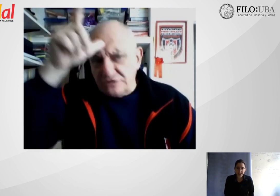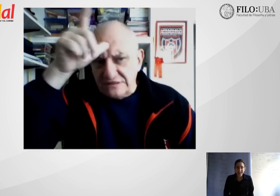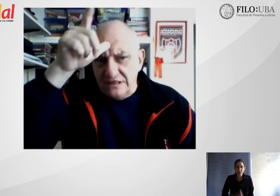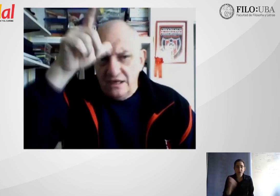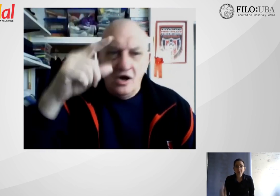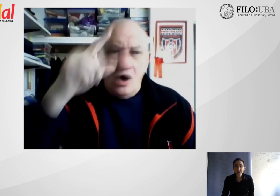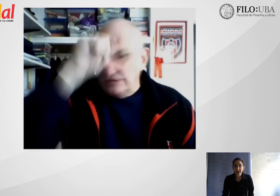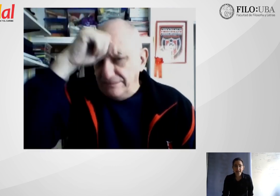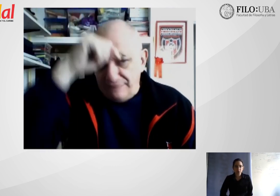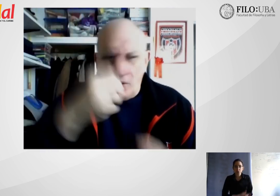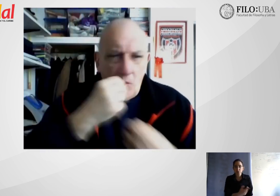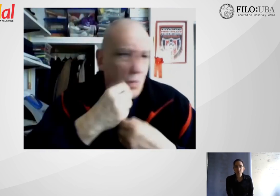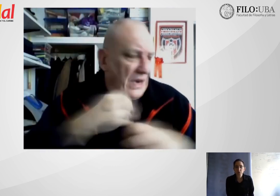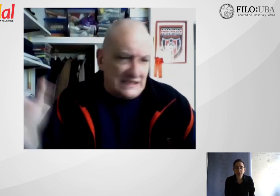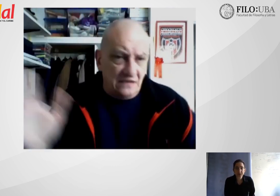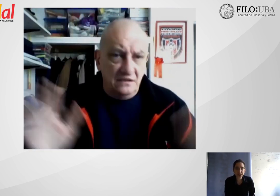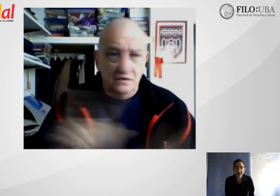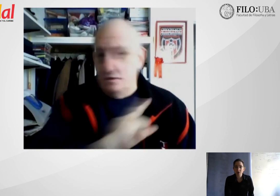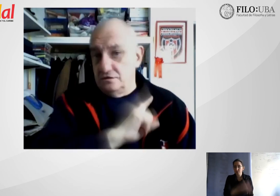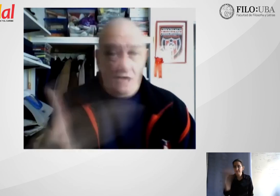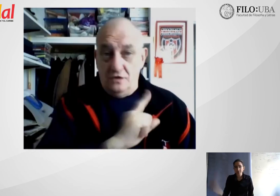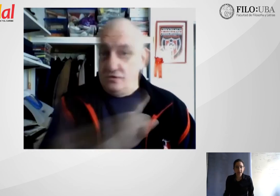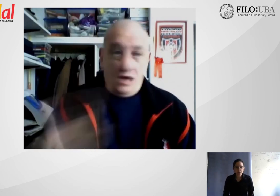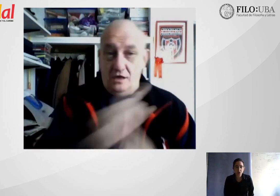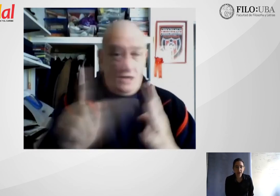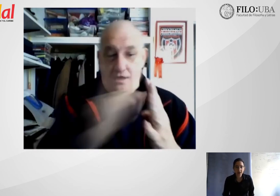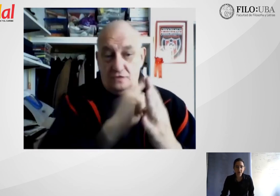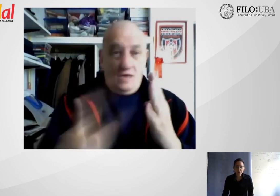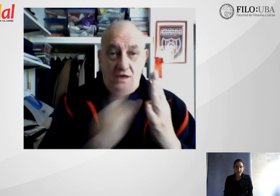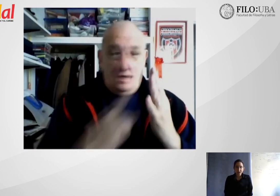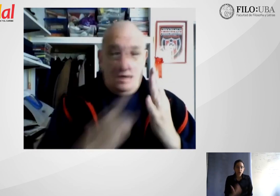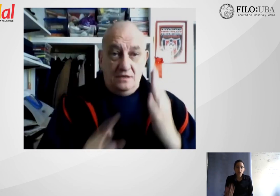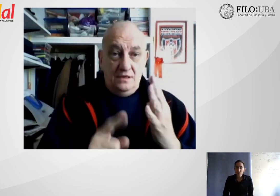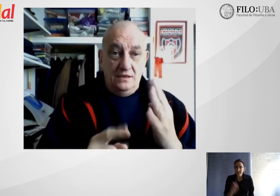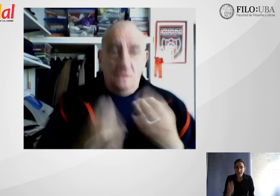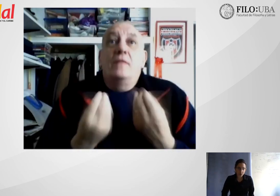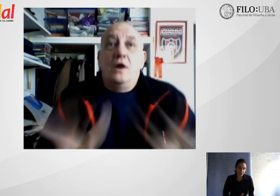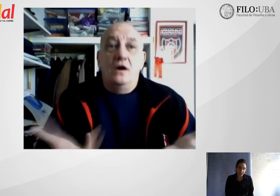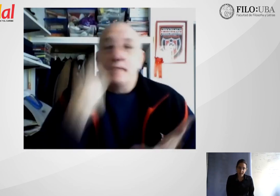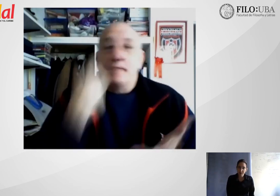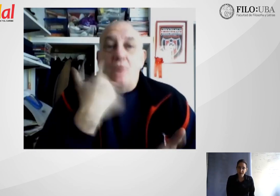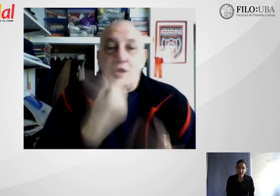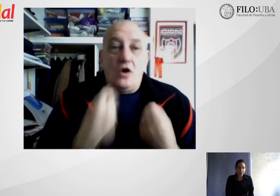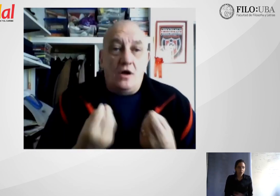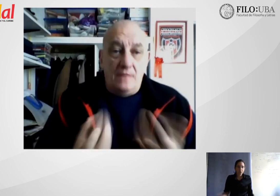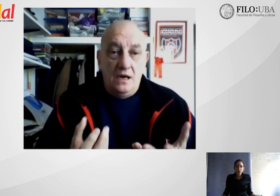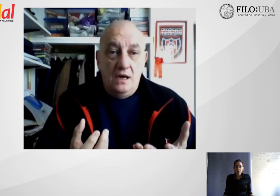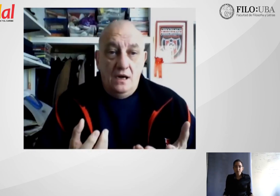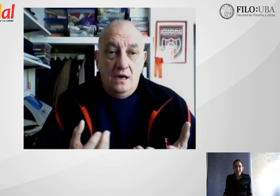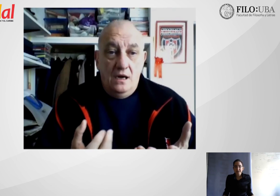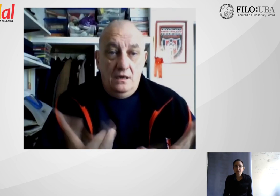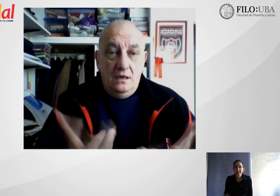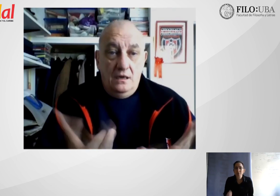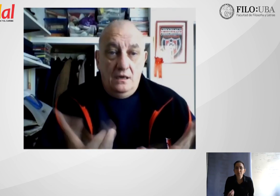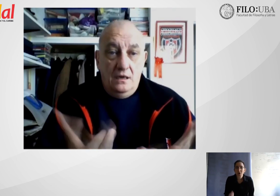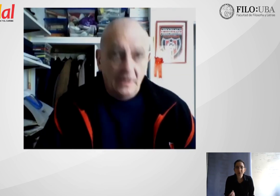Entonces, cuando estamos en la calle y nos cruzamos con un policía, o con un enfermero, o con algo, todas estas cosas que les acabo de decir, no se